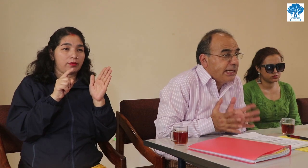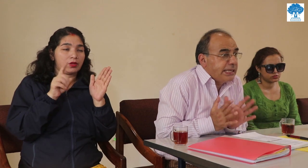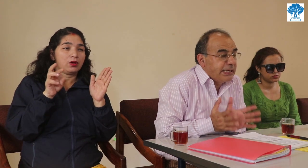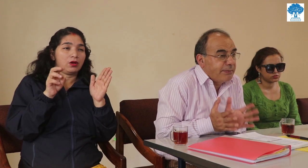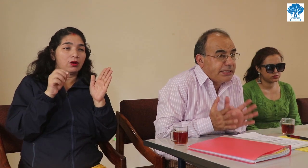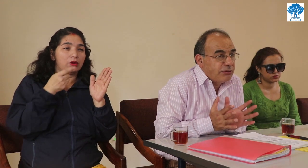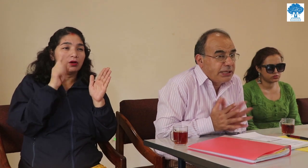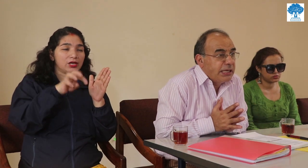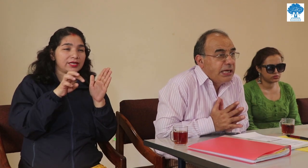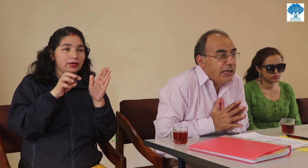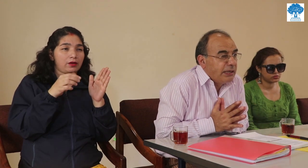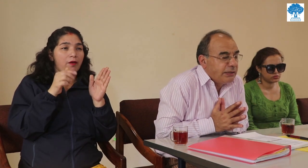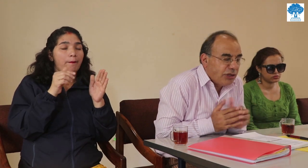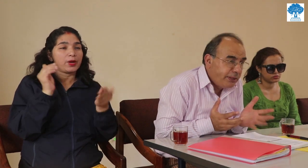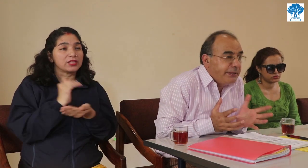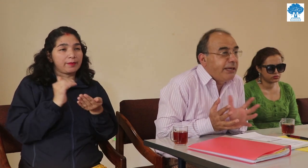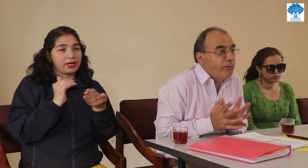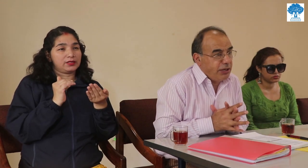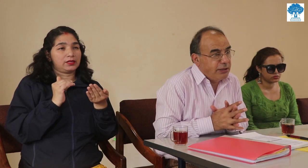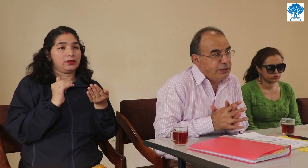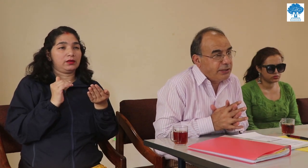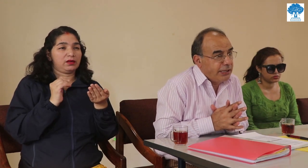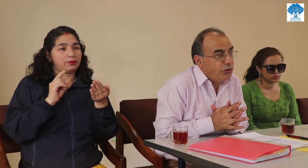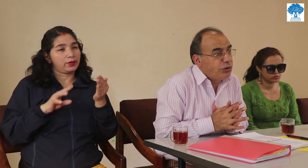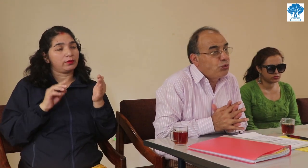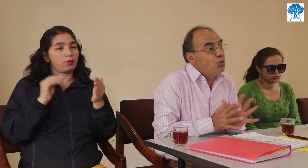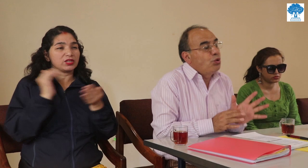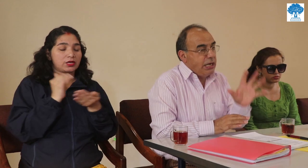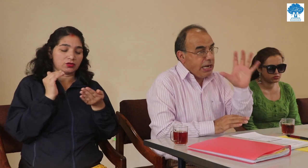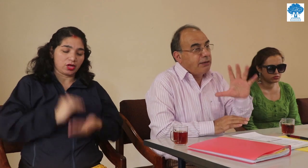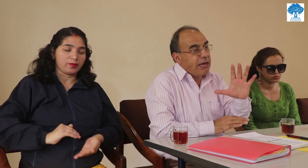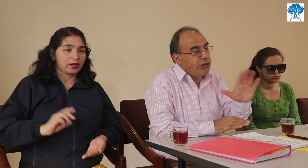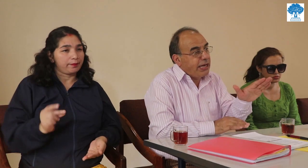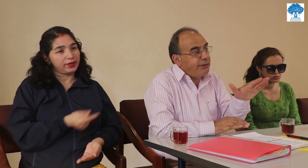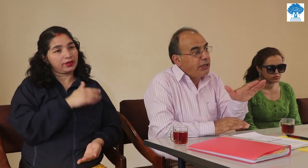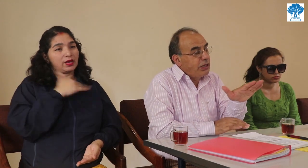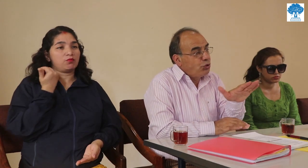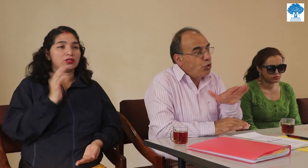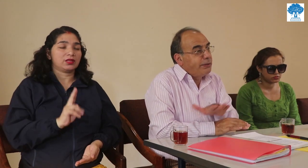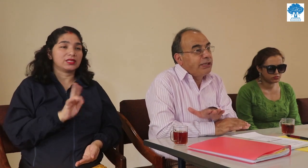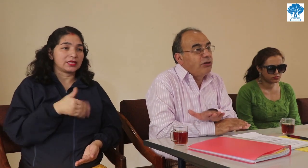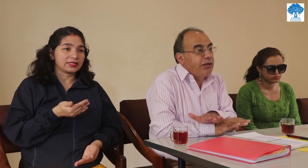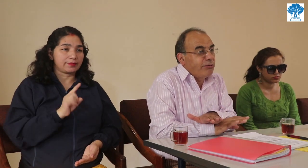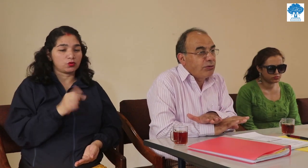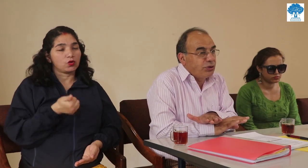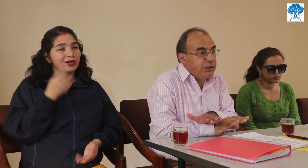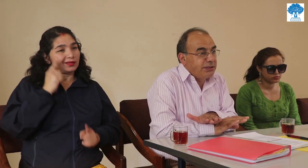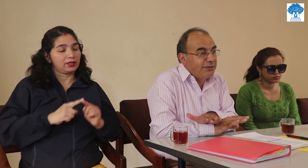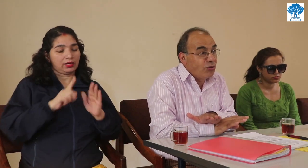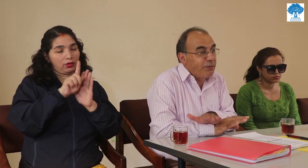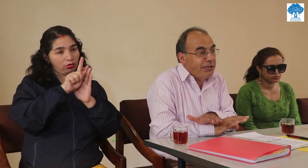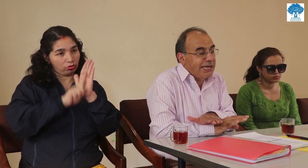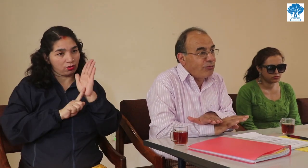चाहिँ 20-21 बच्चाहरू चाहिँ जन्मिने बित्तिकै मर्ने गर्दछन् होइन. त्यो चाहिँ ठुलो आँकडा हो. त्यसलाई हामीले 16 तल ल्याउने